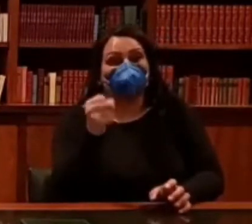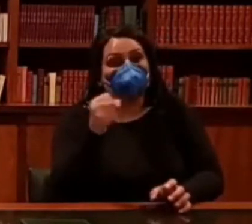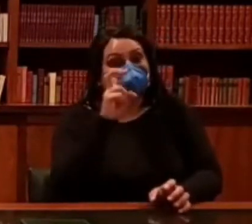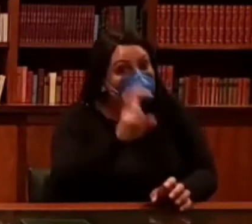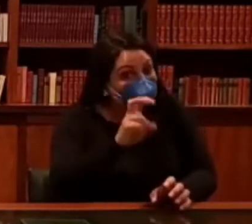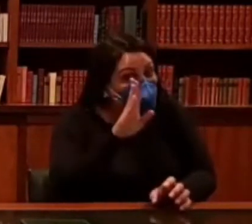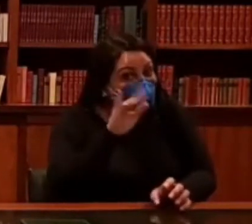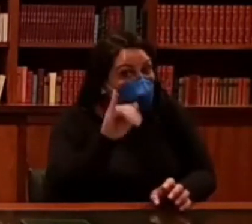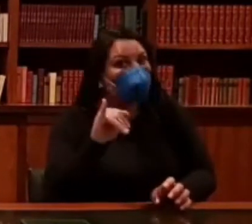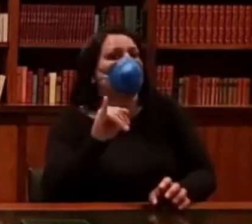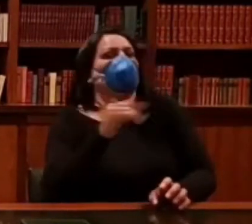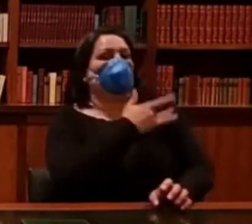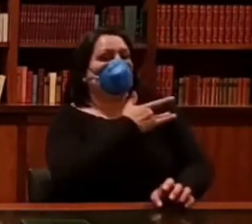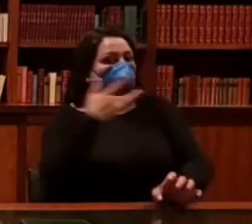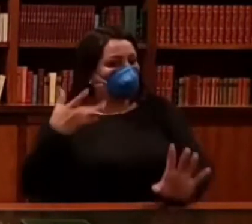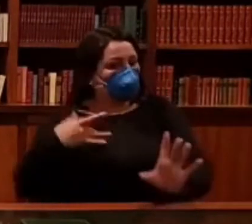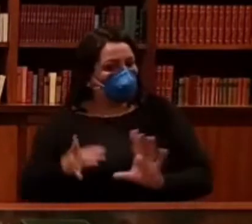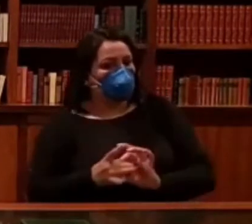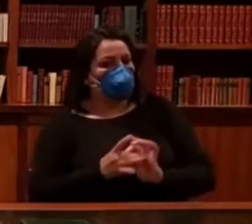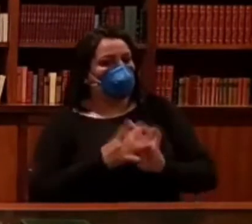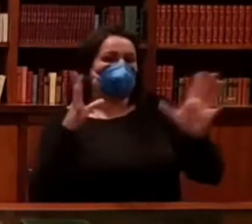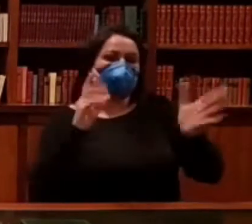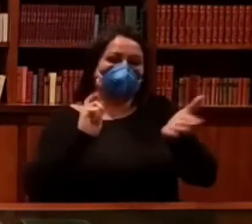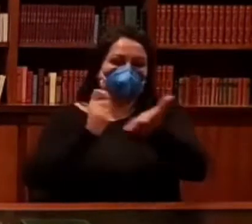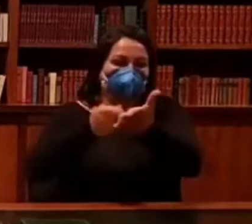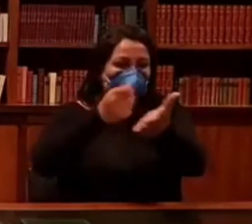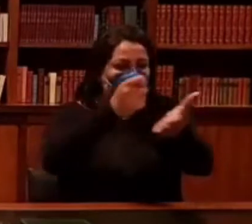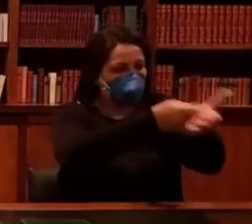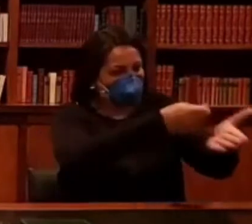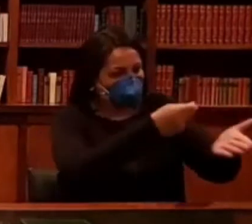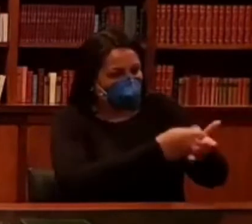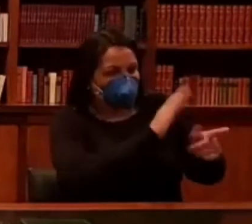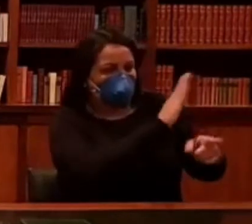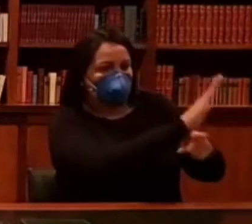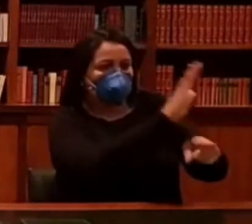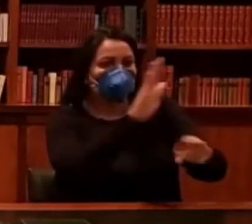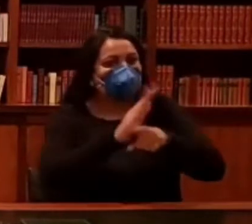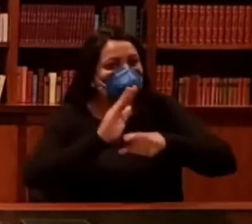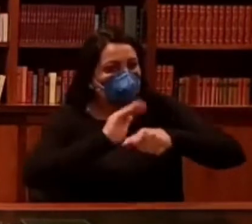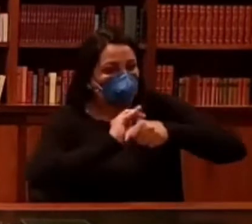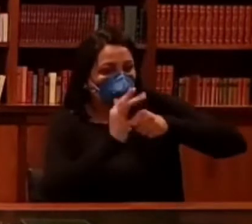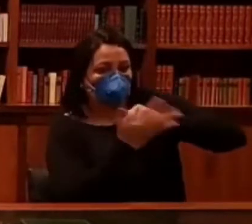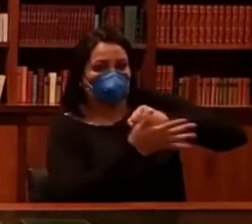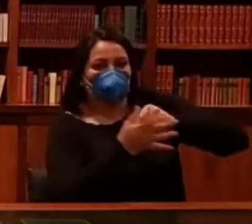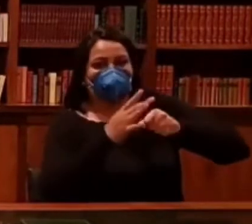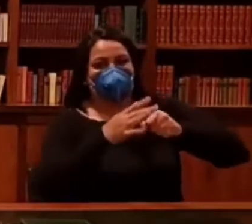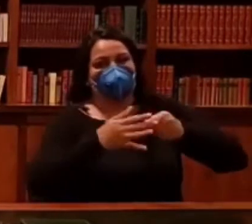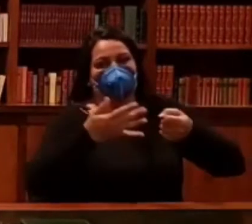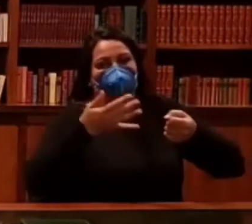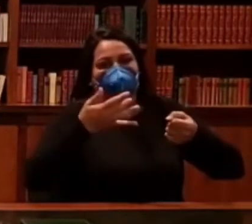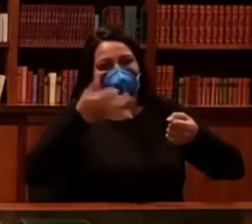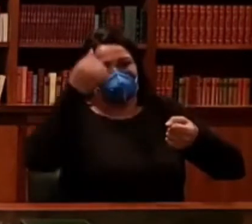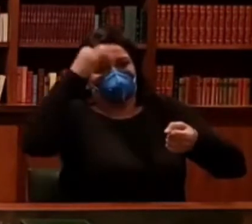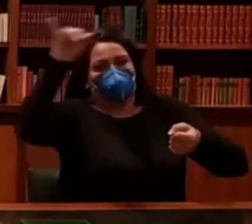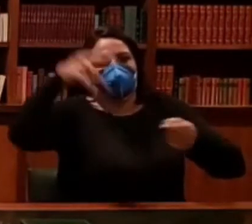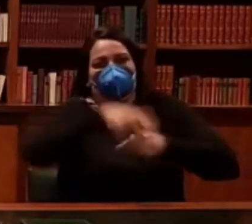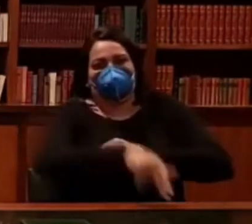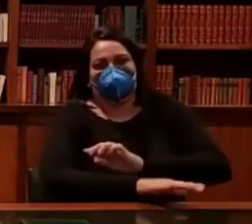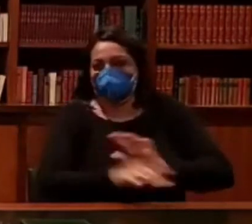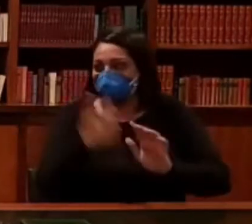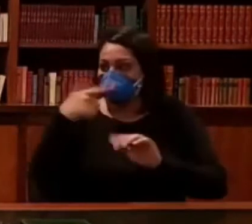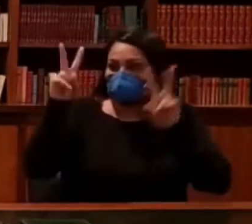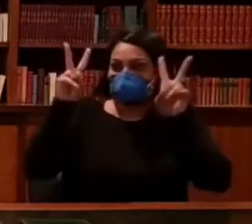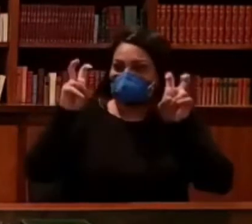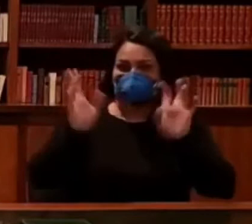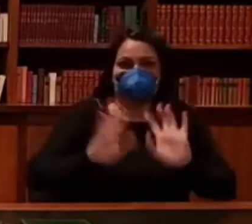5 bilhões para a saúde, para exatamente essa questão do coronavírus aí. Isso aí. Mais uma coisa, Mandetta? Não,